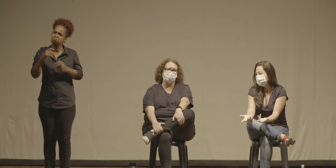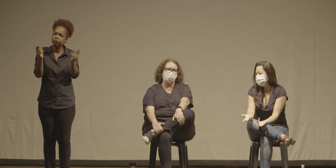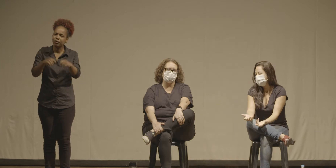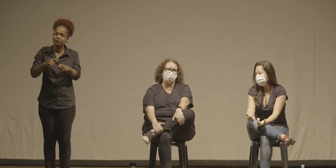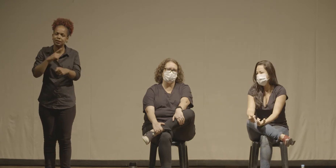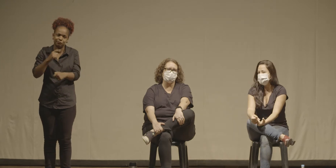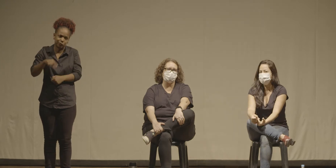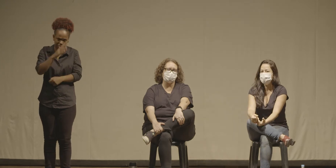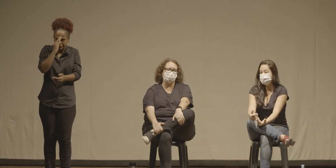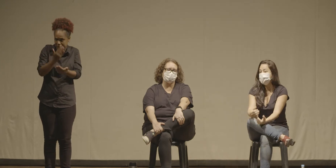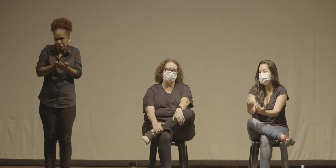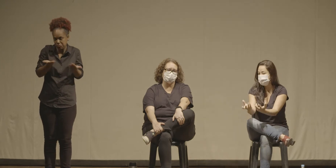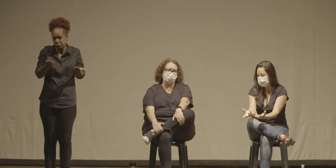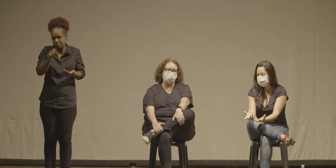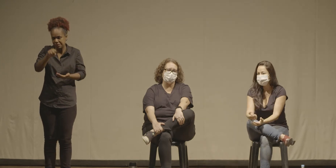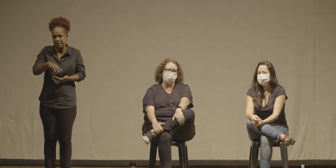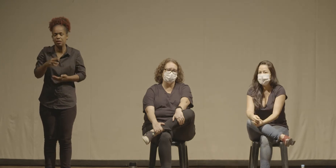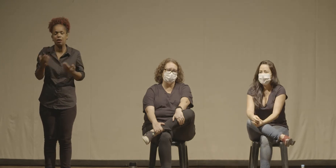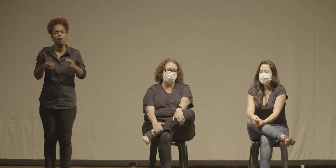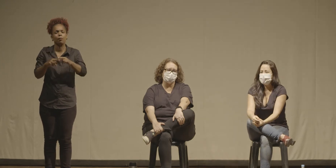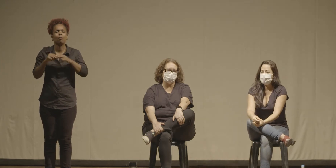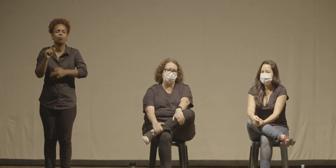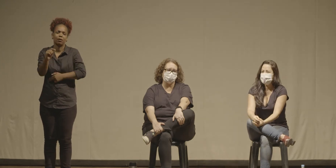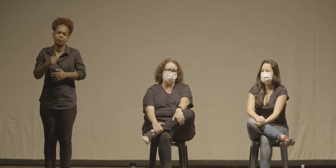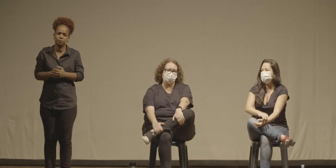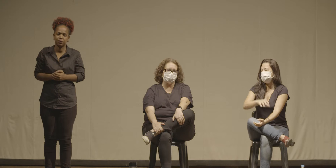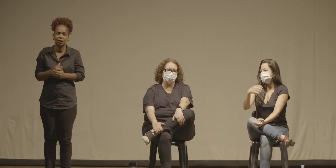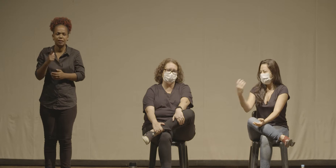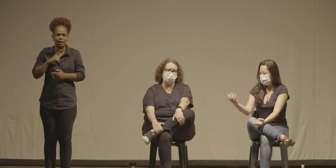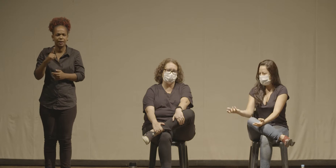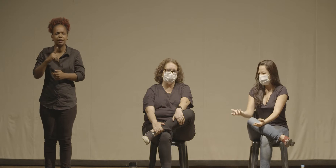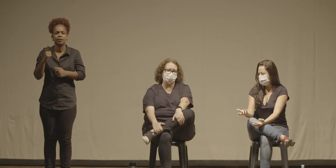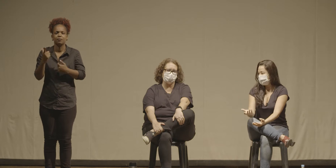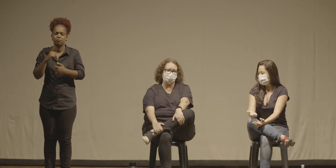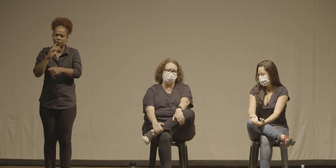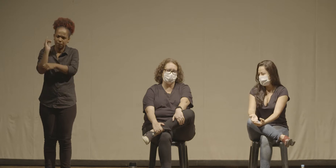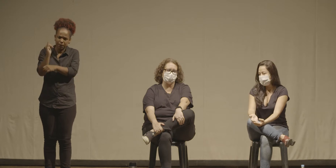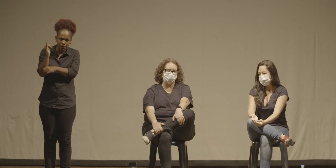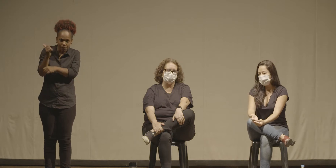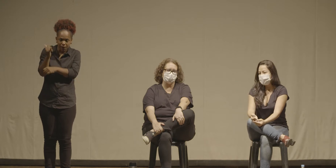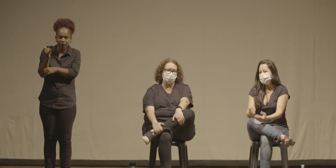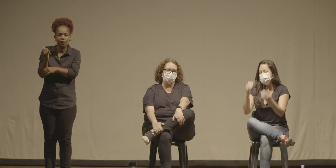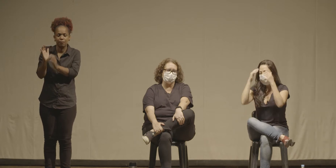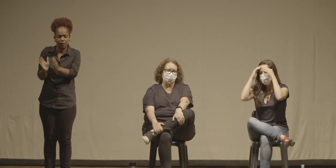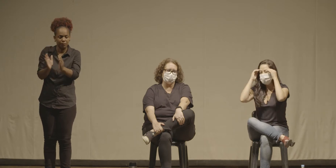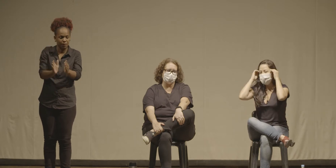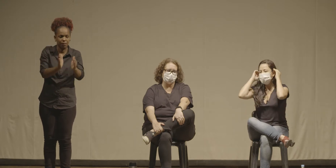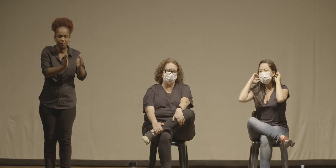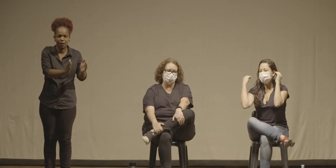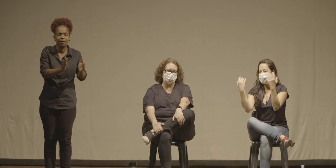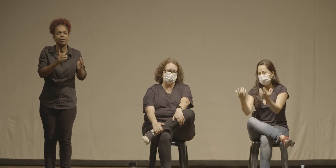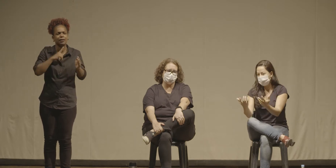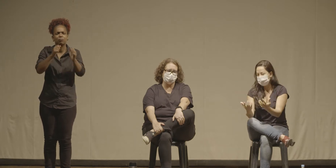uma crença nossa, mas a gente realmente acredita que desenvolvendo um arco narrativo desta maneira atinge um